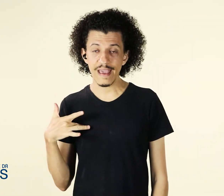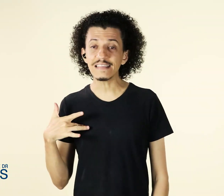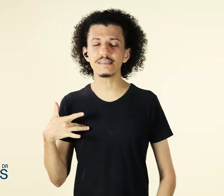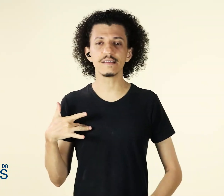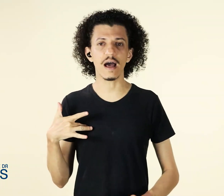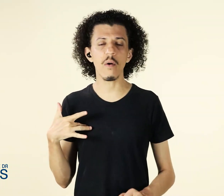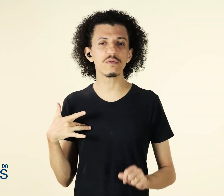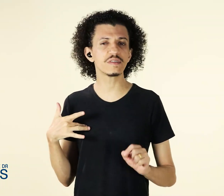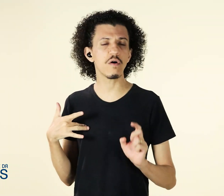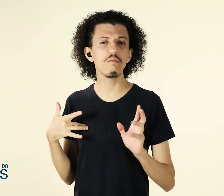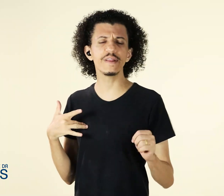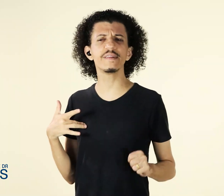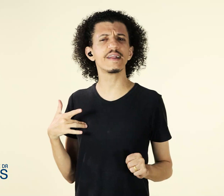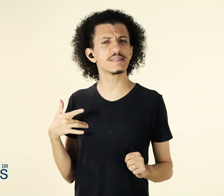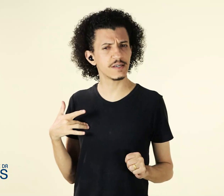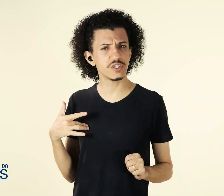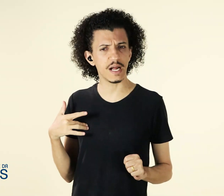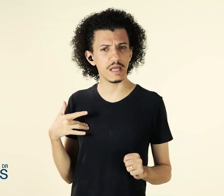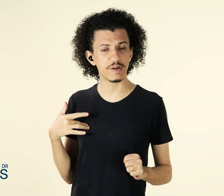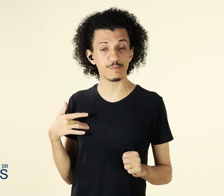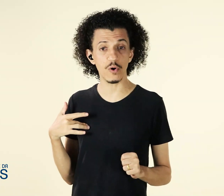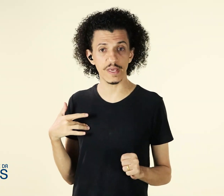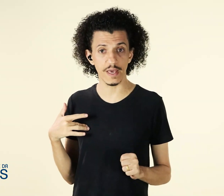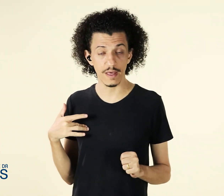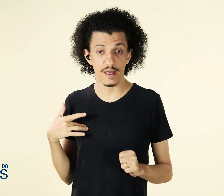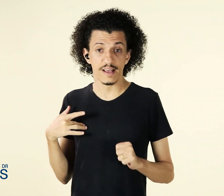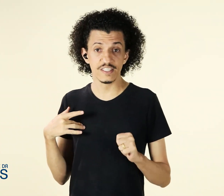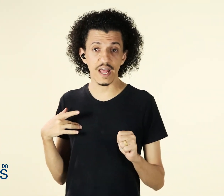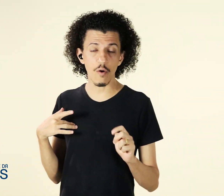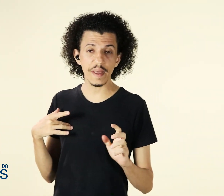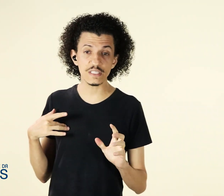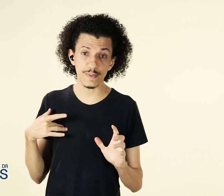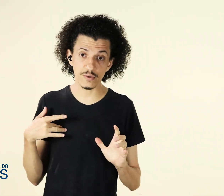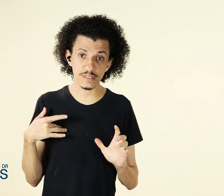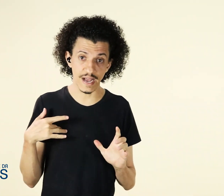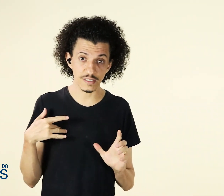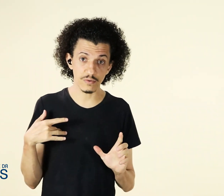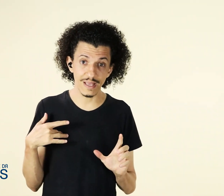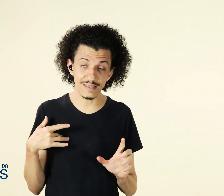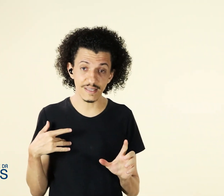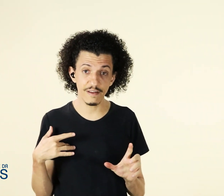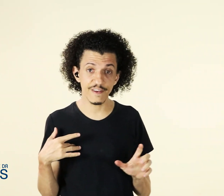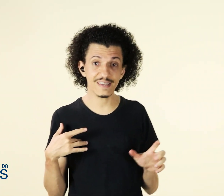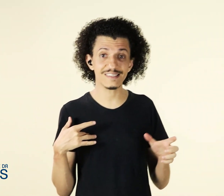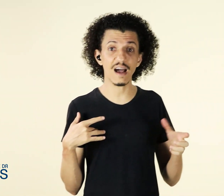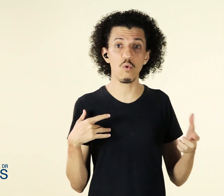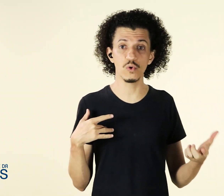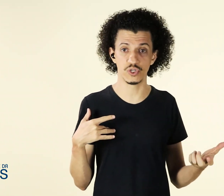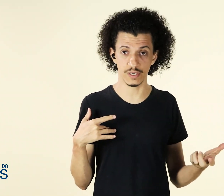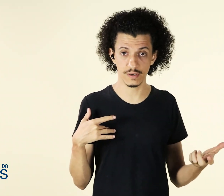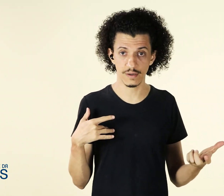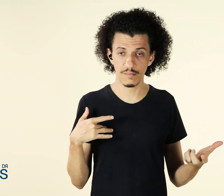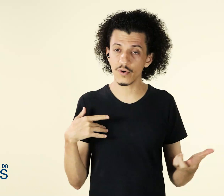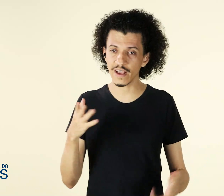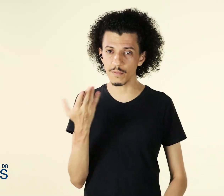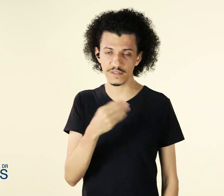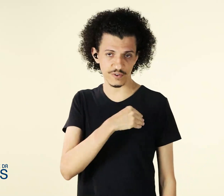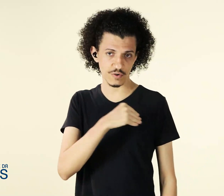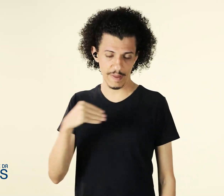Esse sinal é um sinal muito interessante na Libras. Por quê? Geralmente as pessoas acham que ele significa saúde, porque é como se fosse um